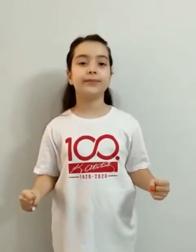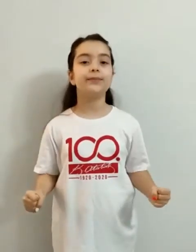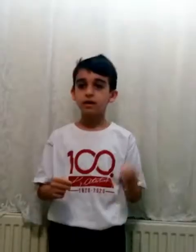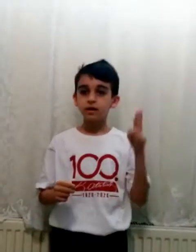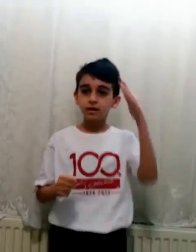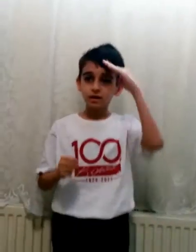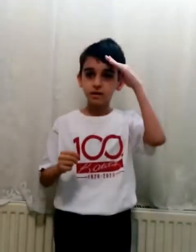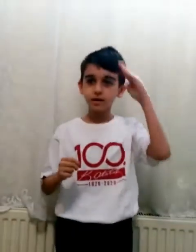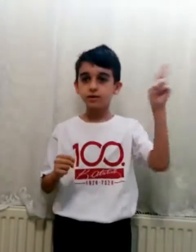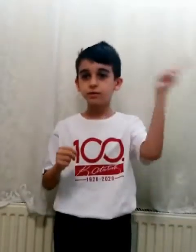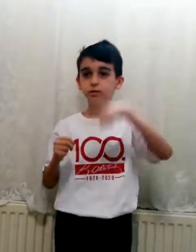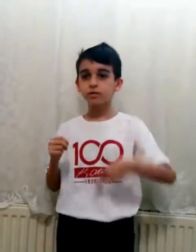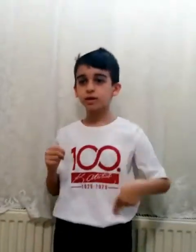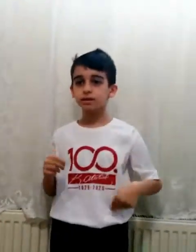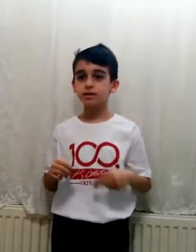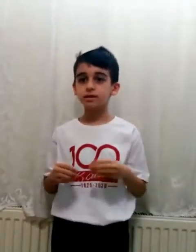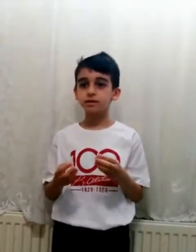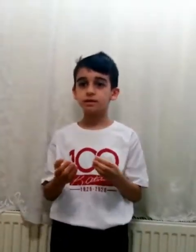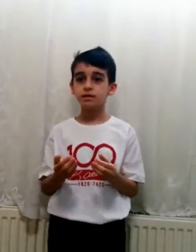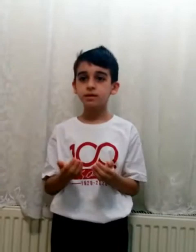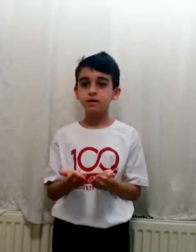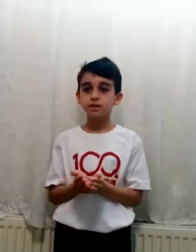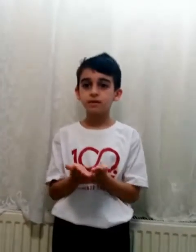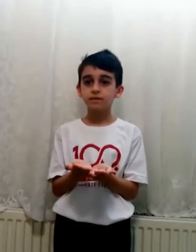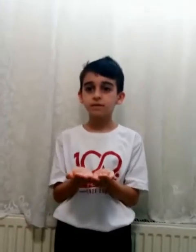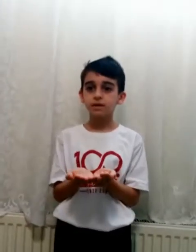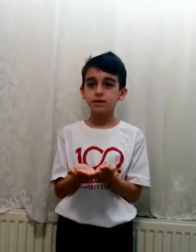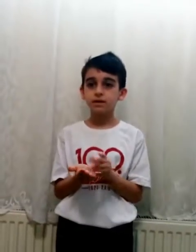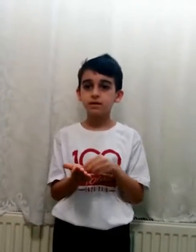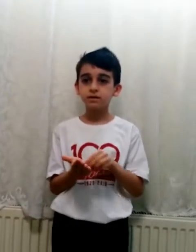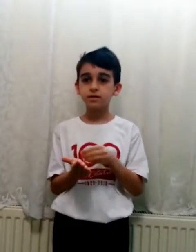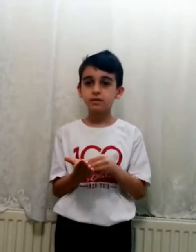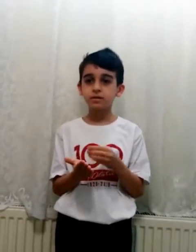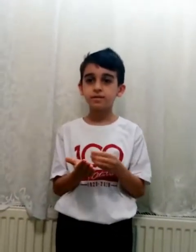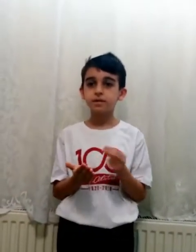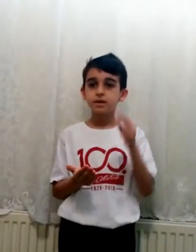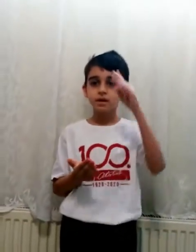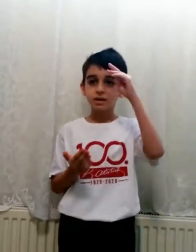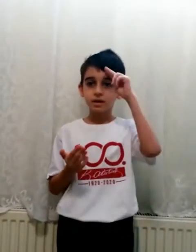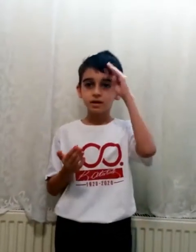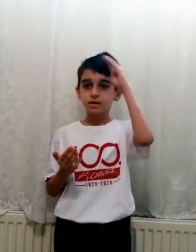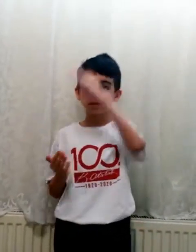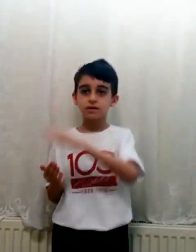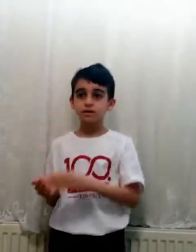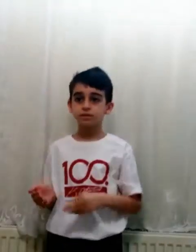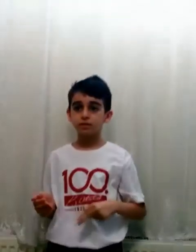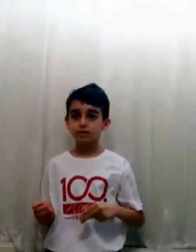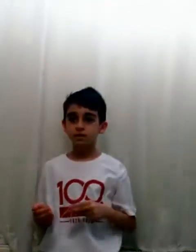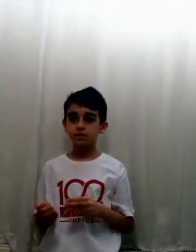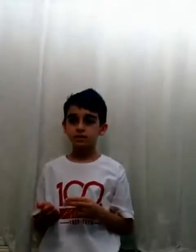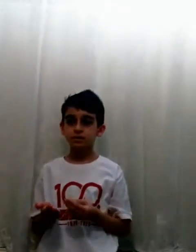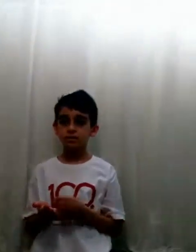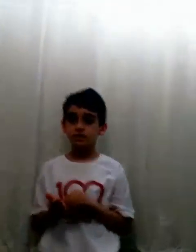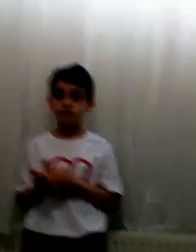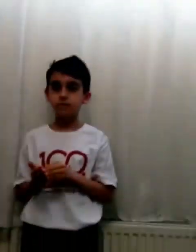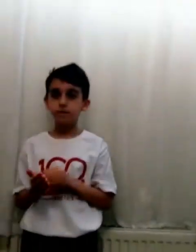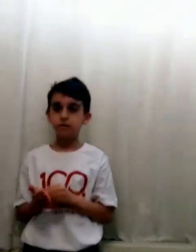kaldım. Şehit olanları deftere yazdım. Şehit olanları deftere